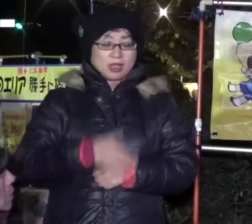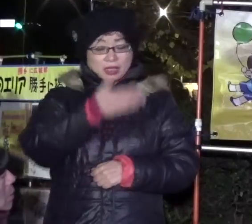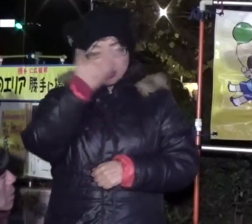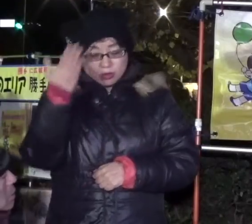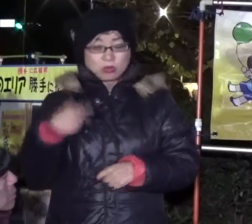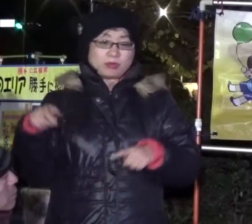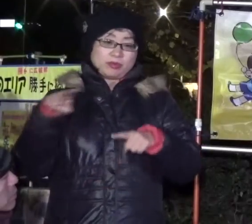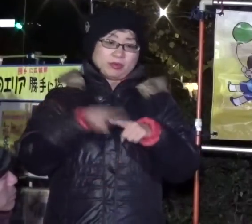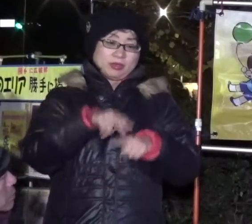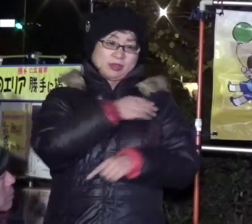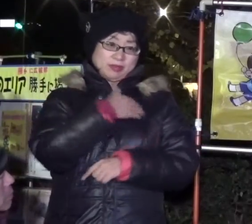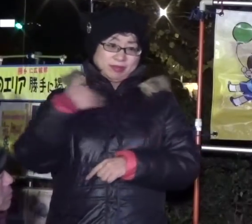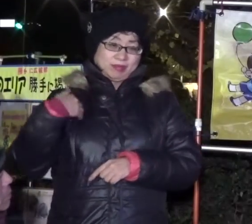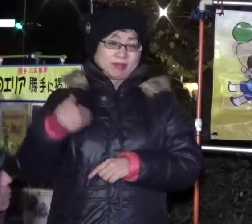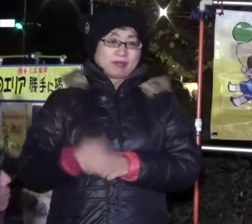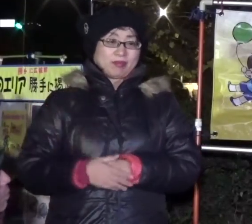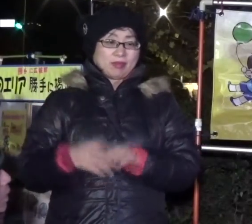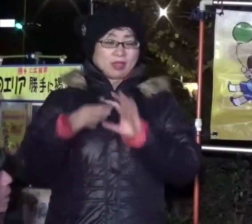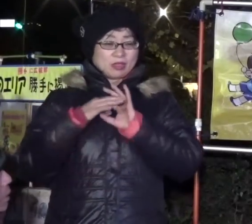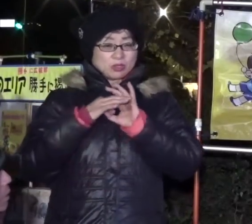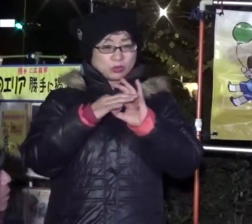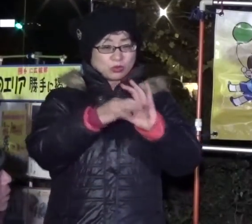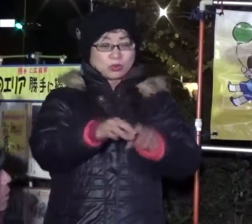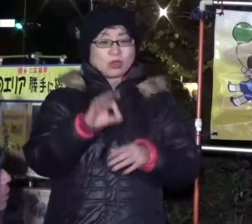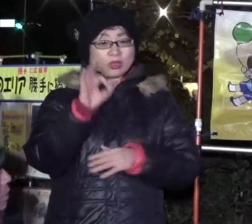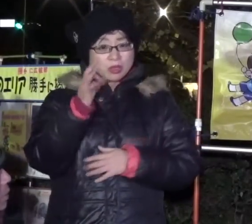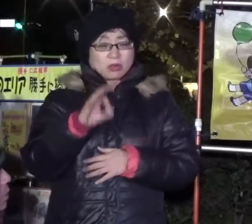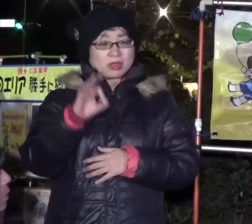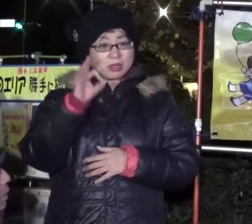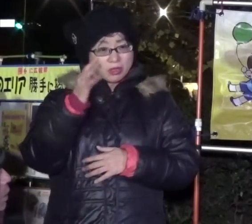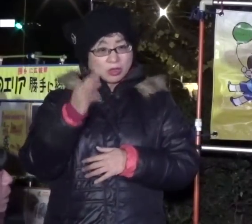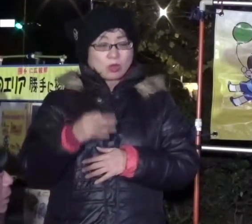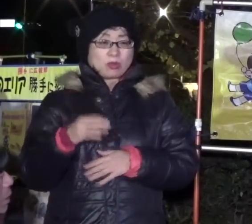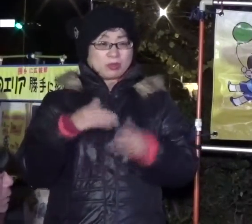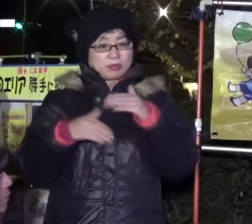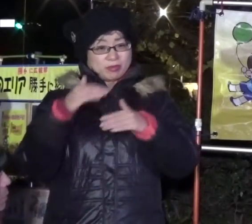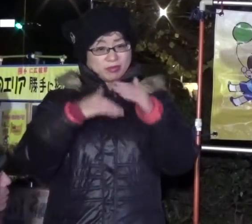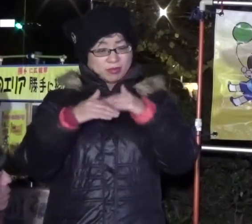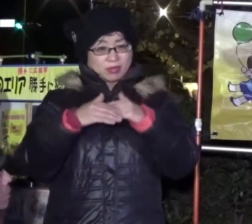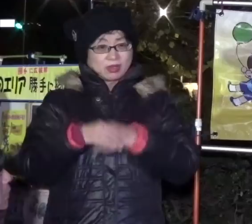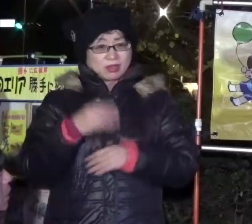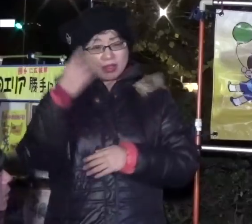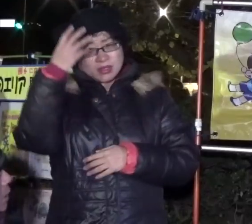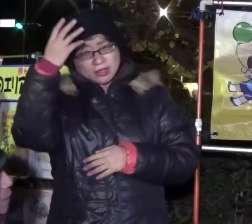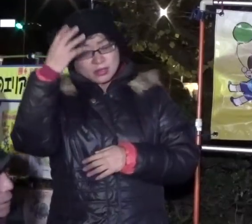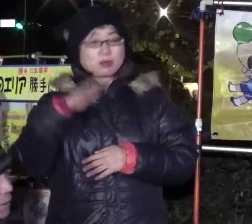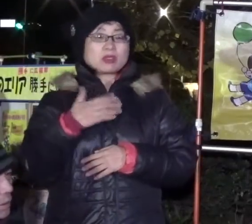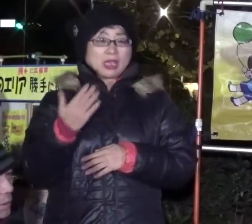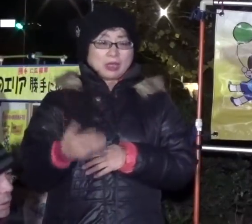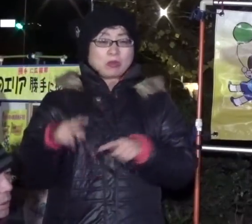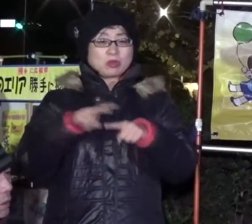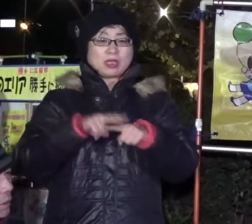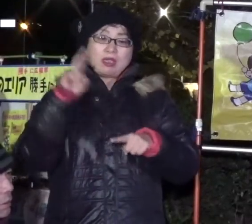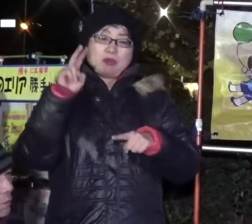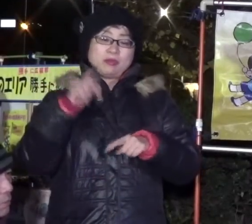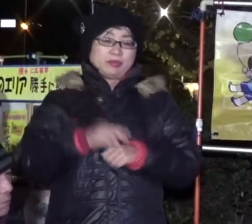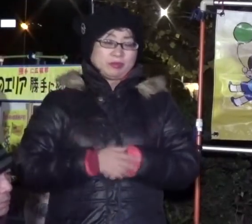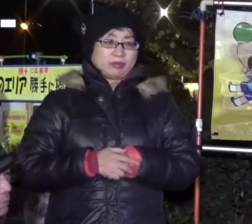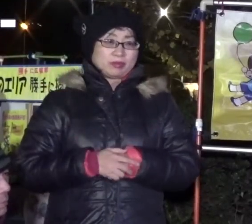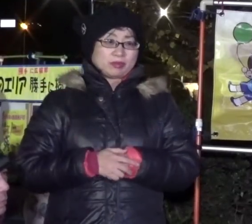。ずっと金曜日っていうのはいろんなことが重なって気にながらなかなか来れない。で、それ